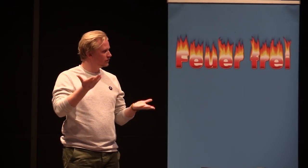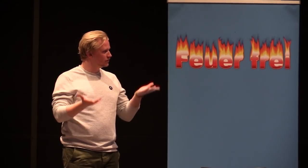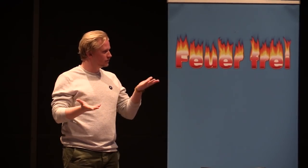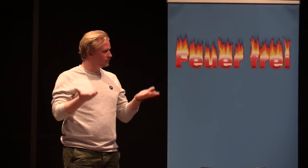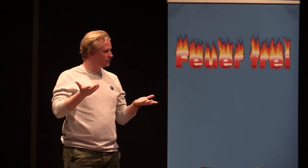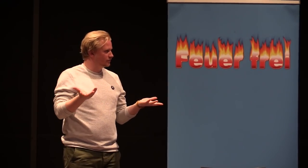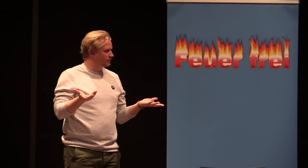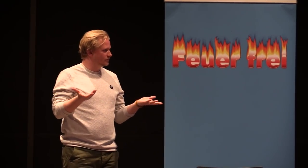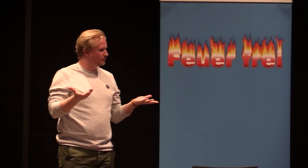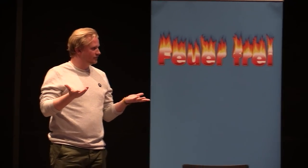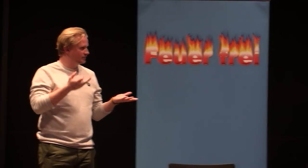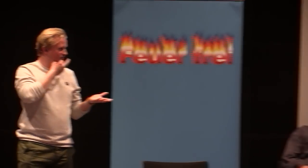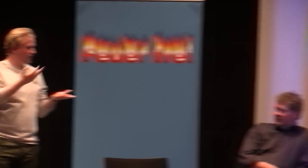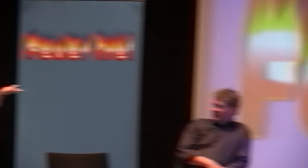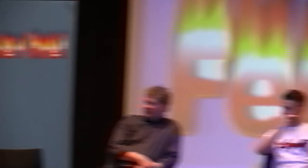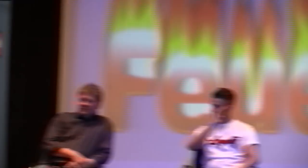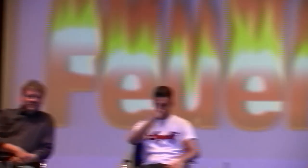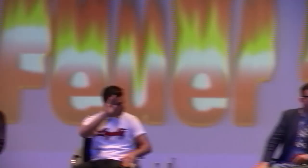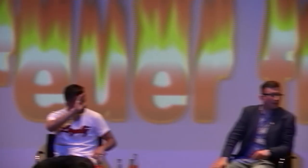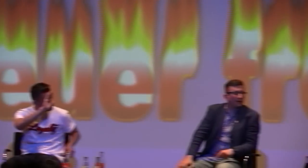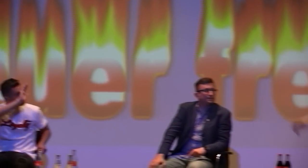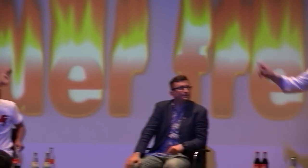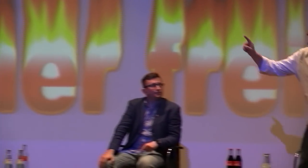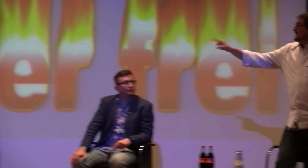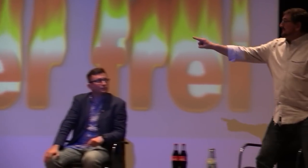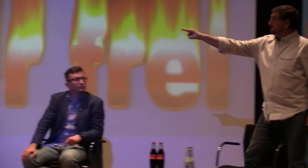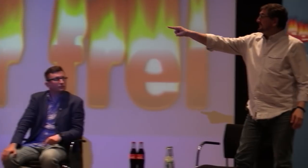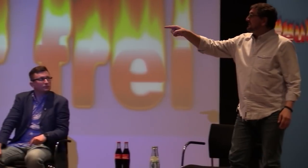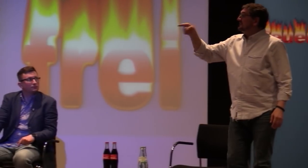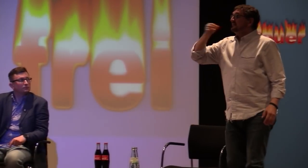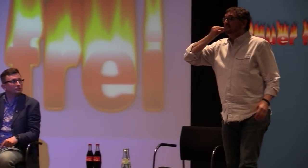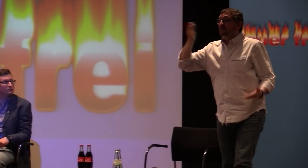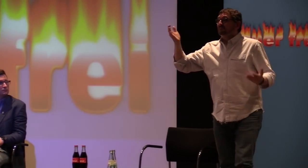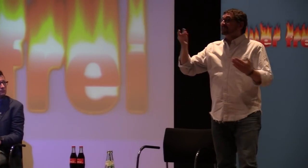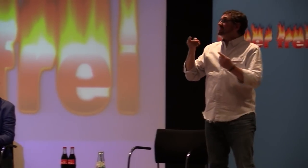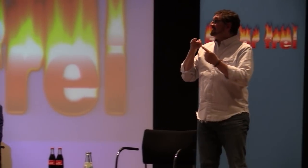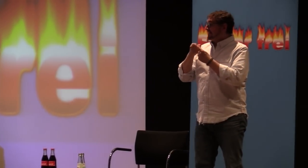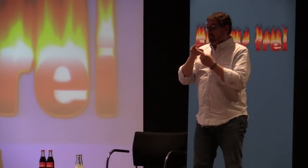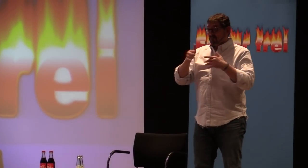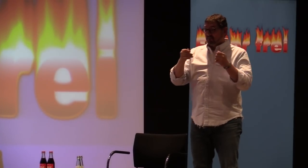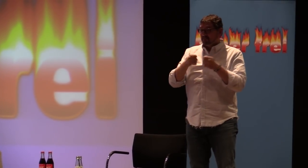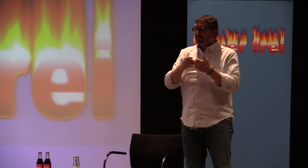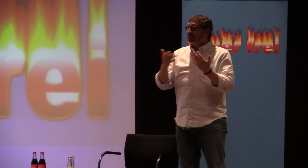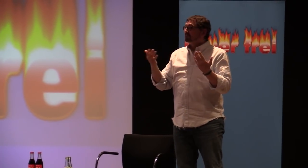wir legen die beiden Vereine jetzt oder Verbände jetzt zusammen, würden dadurch automatisch mehr Mitglieder kommen?